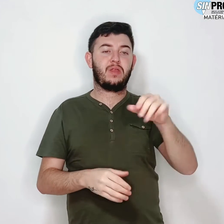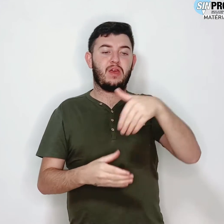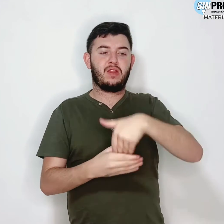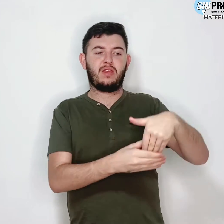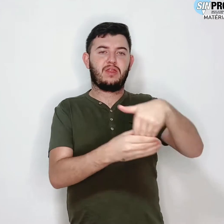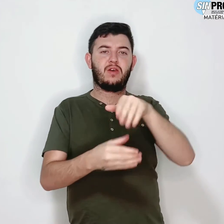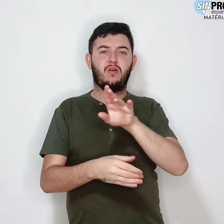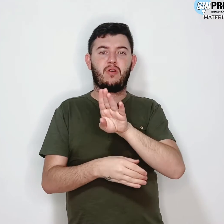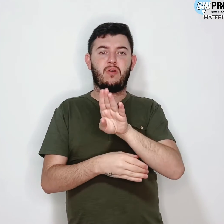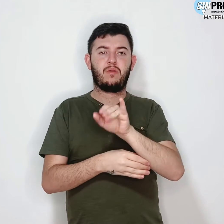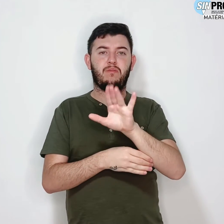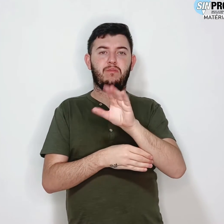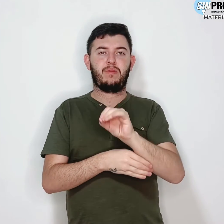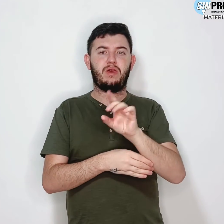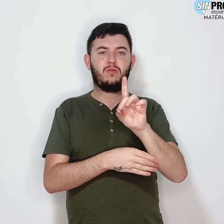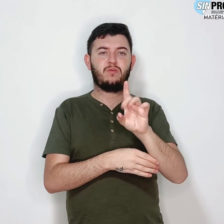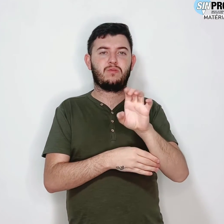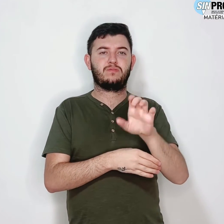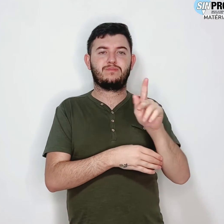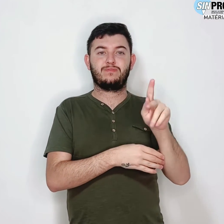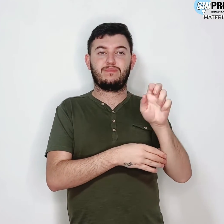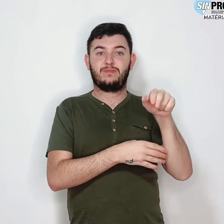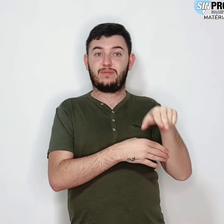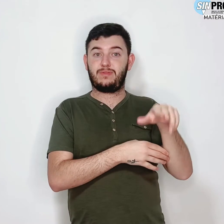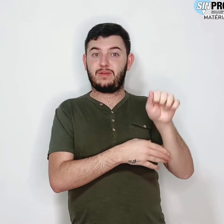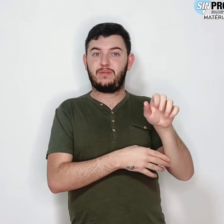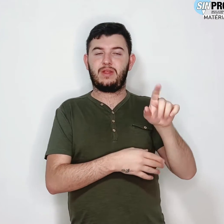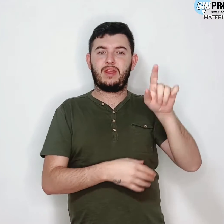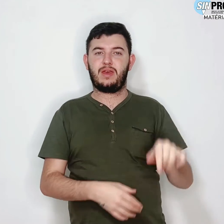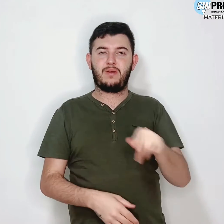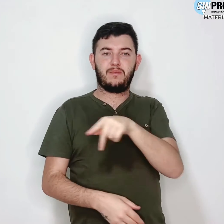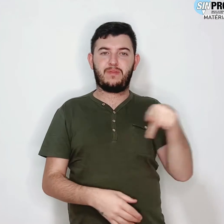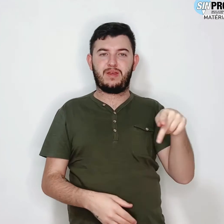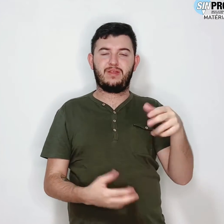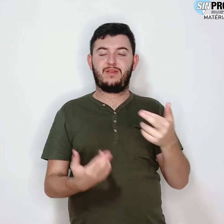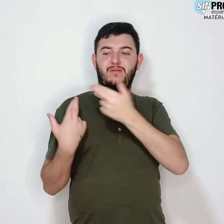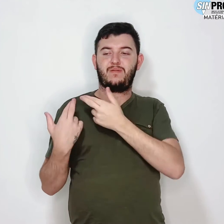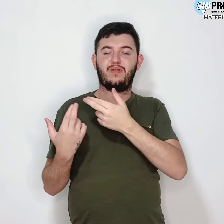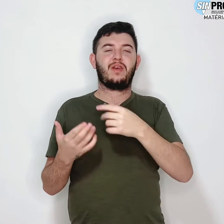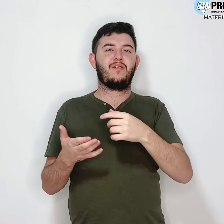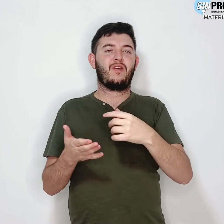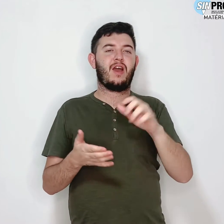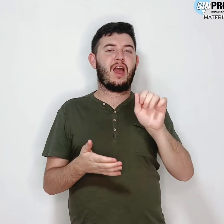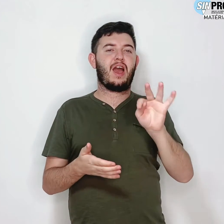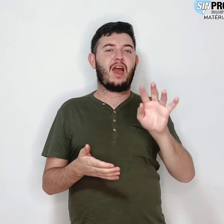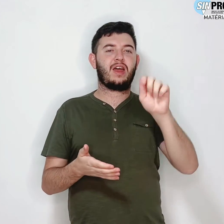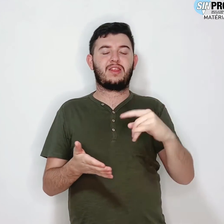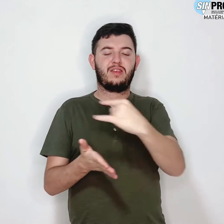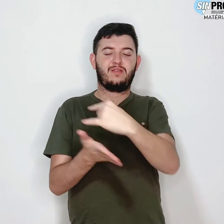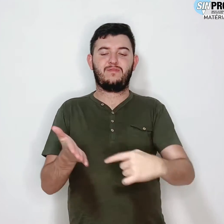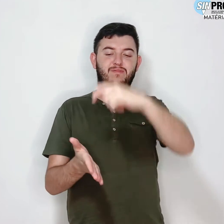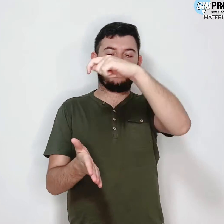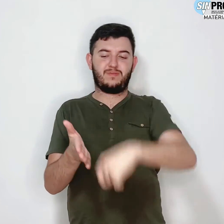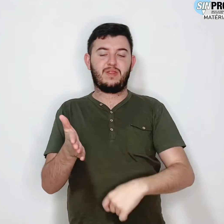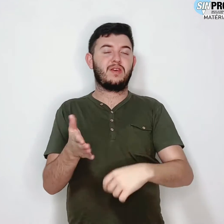o presidente da mesa preenchia a ata de um dia antes da eleição, dizendo quantas pessoas